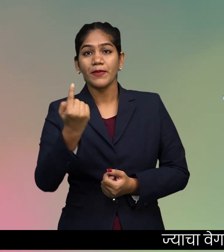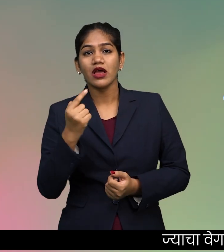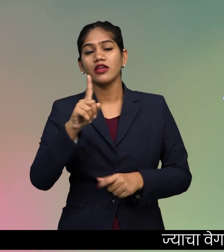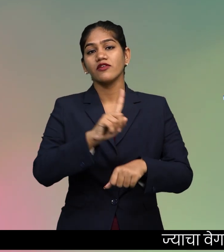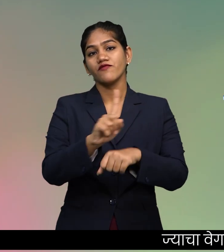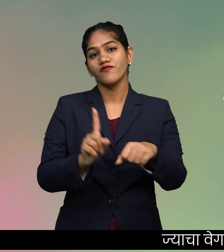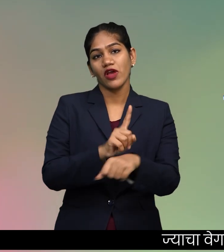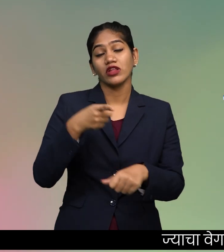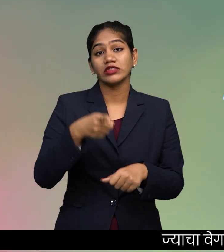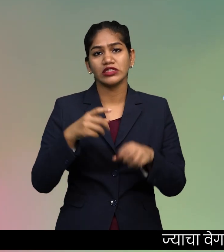ज्यांचा वेग ताशी